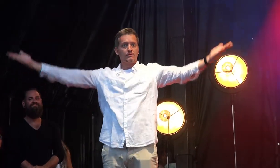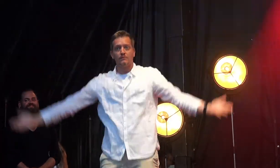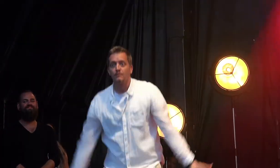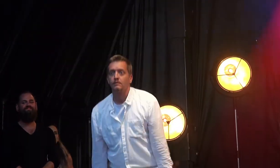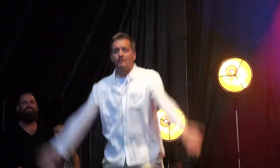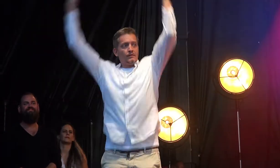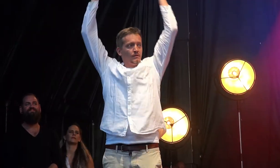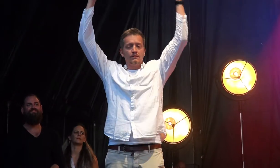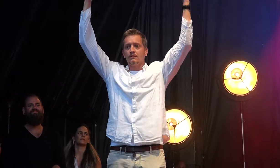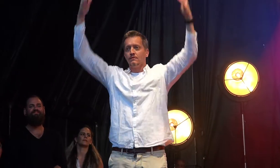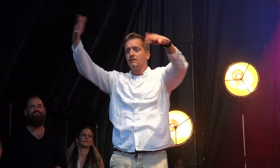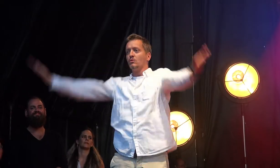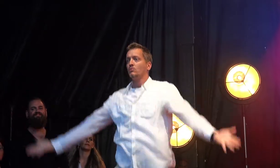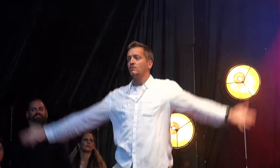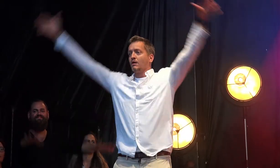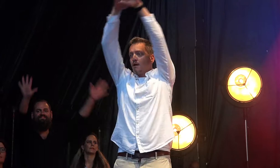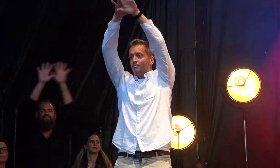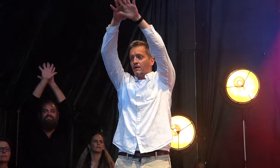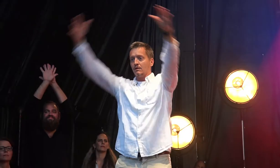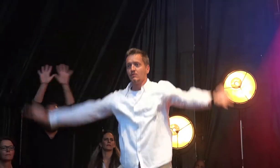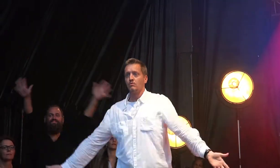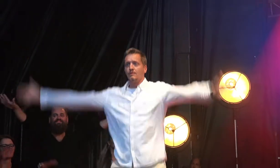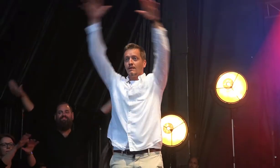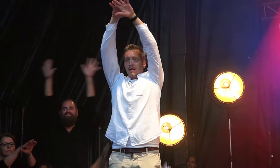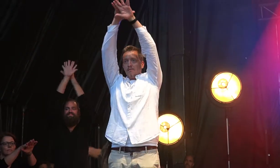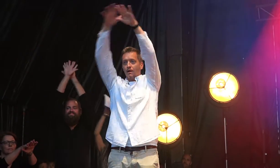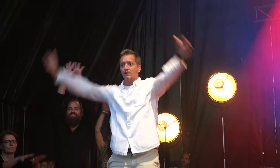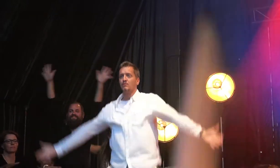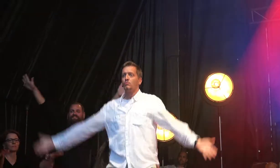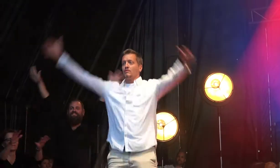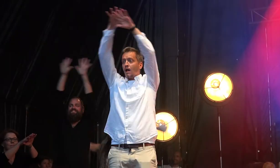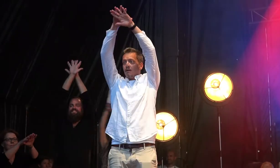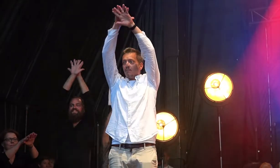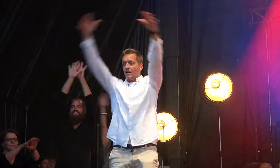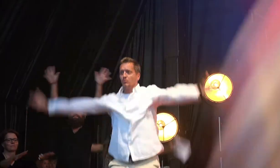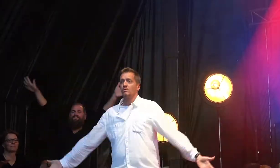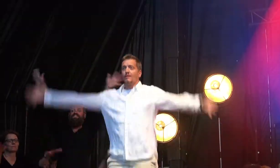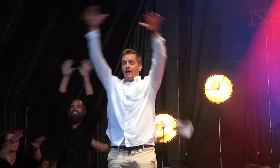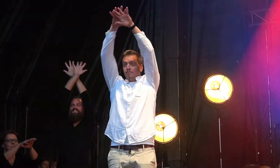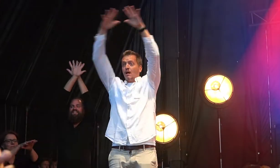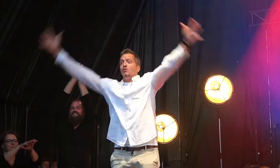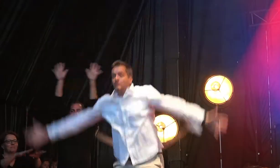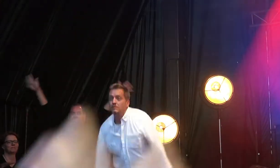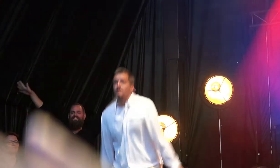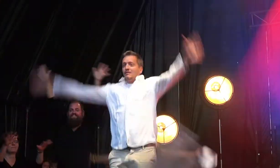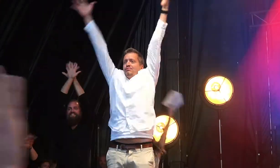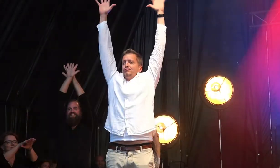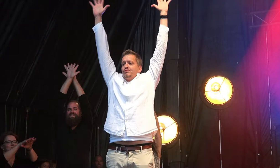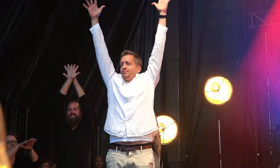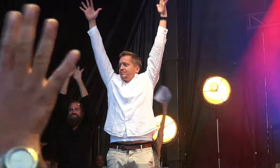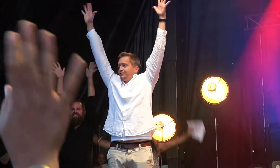mir zu gebärden. Einmal bitte alle! Hände hoch und dann unteilbar! Unteilbar! Unteilbar!